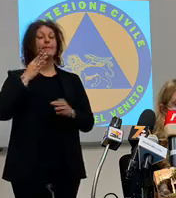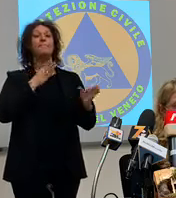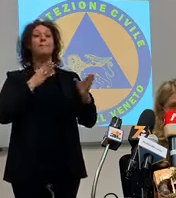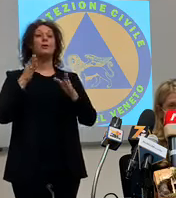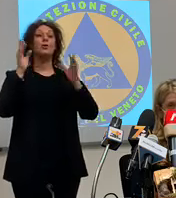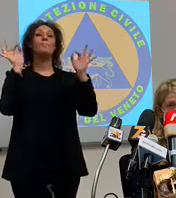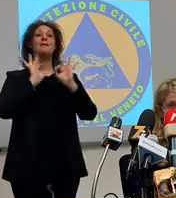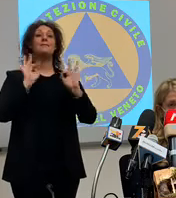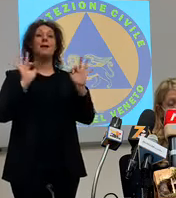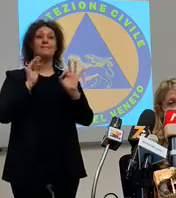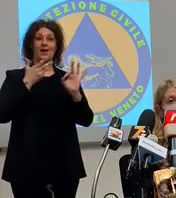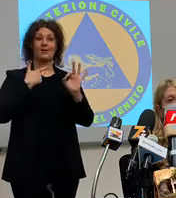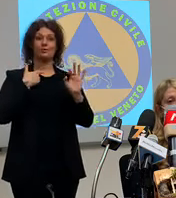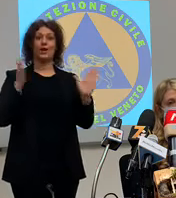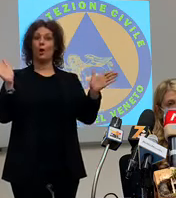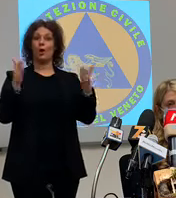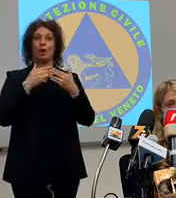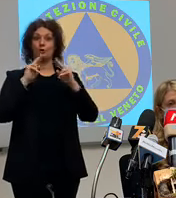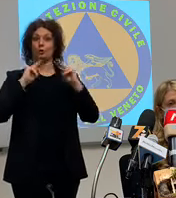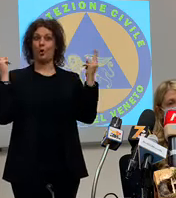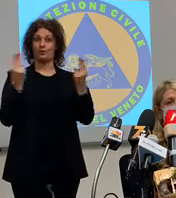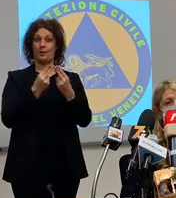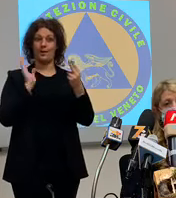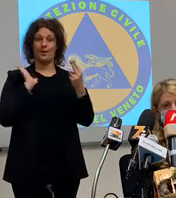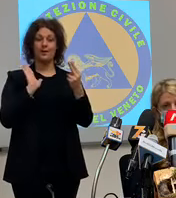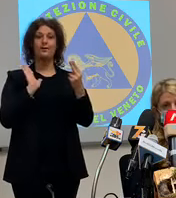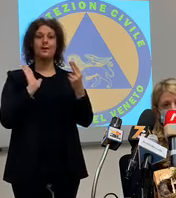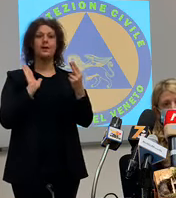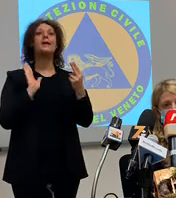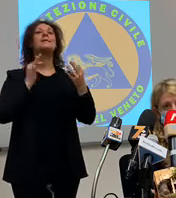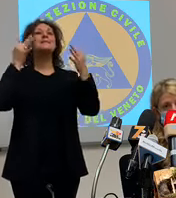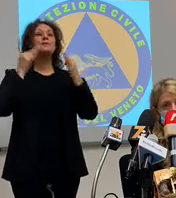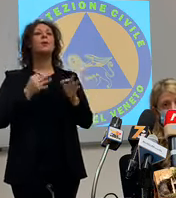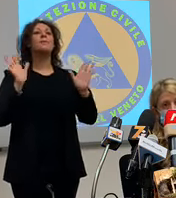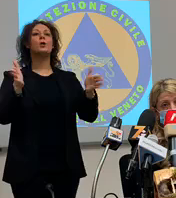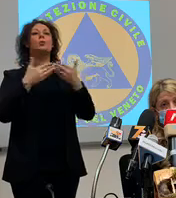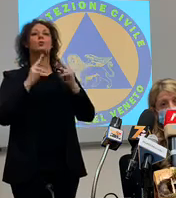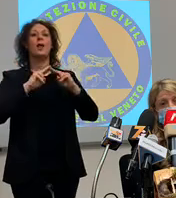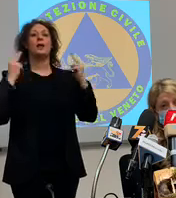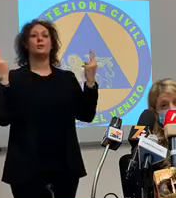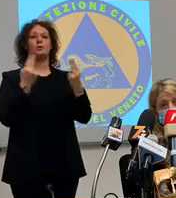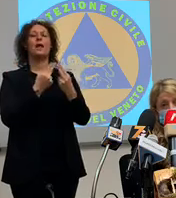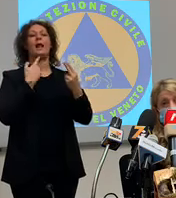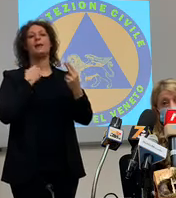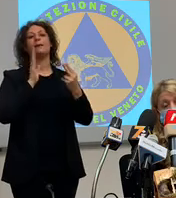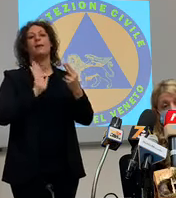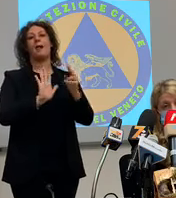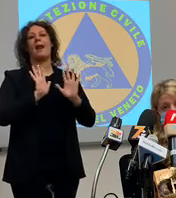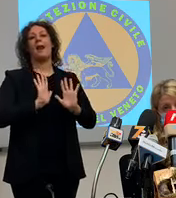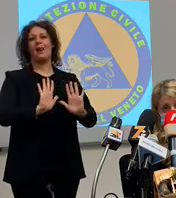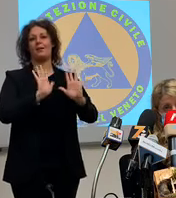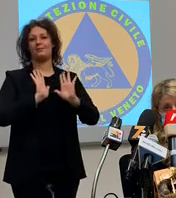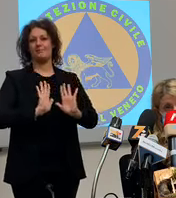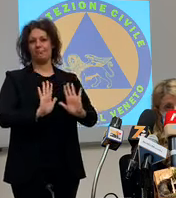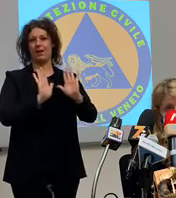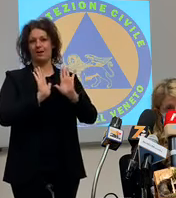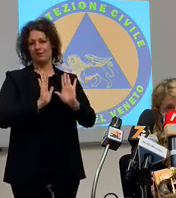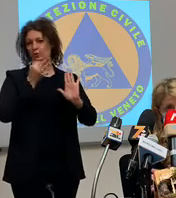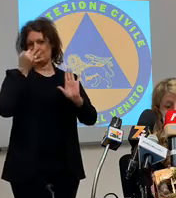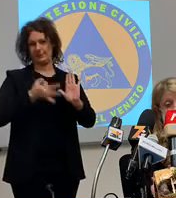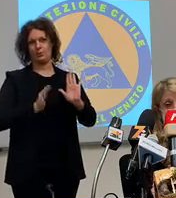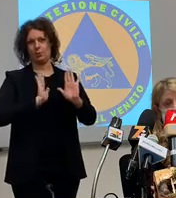del lockdown rispetto ad adesso certamente frenato sia il diffondersi del virus e i